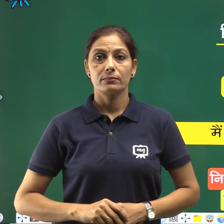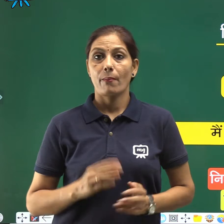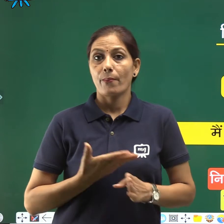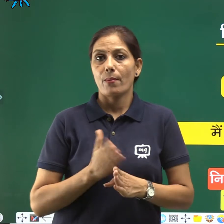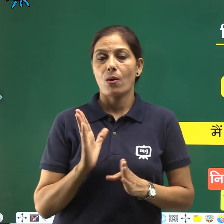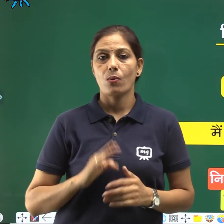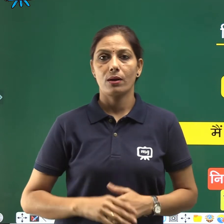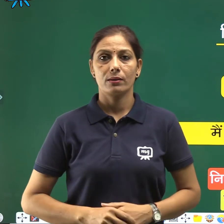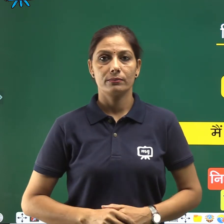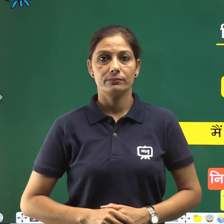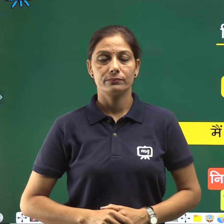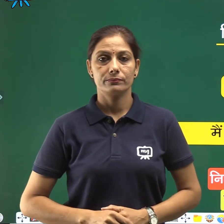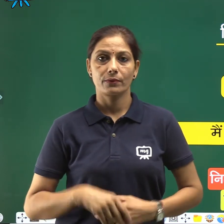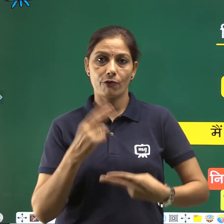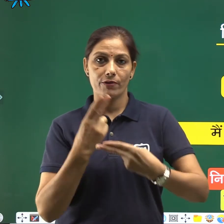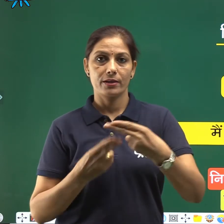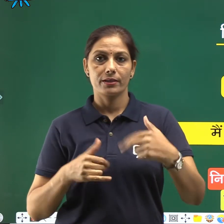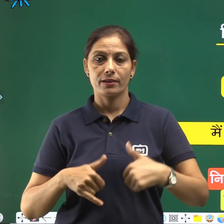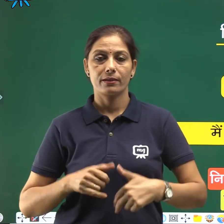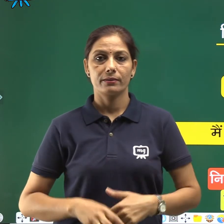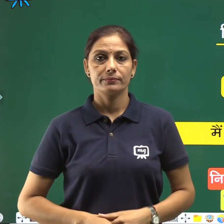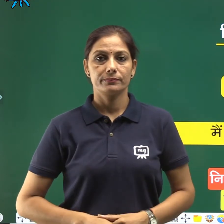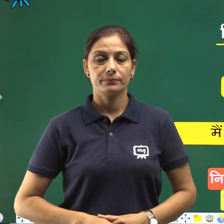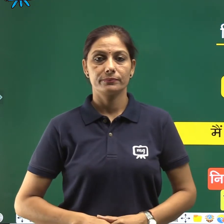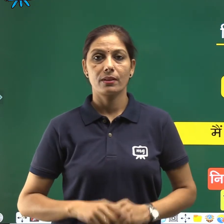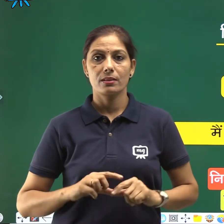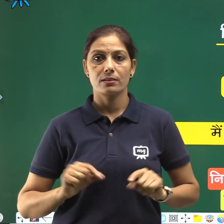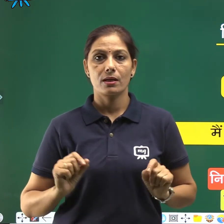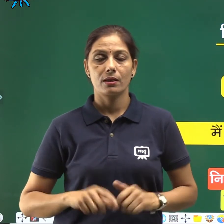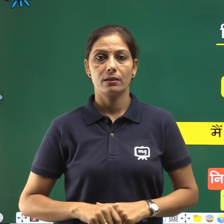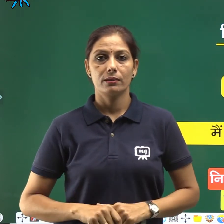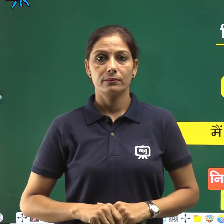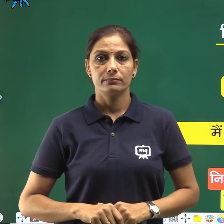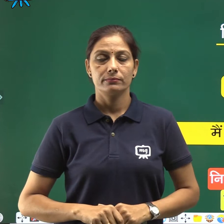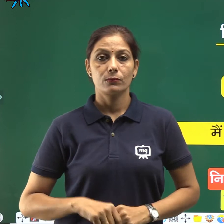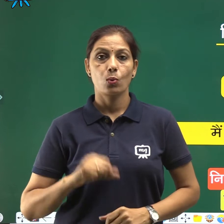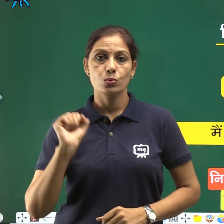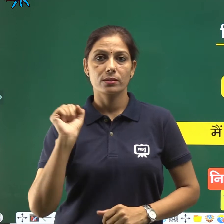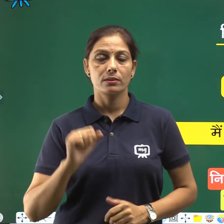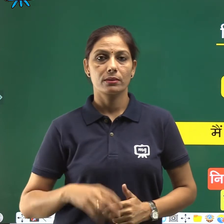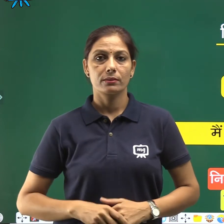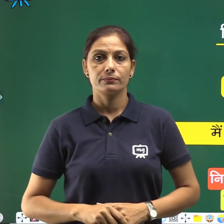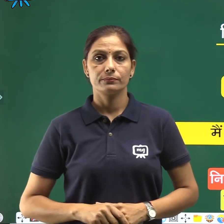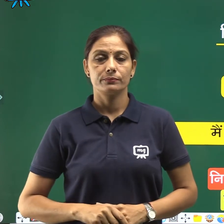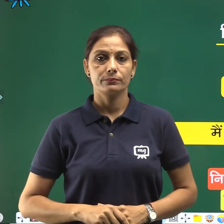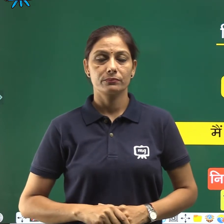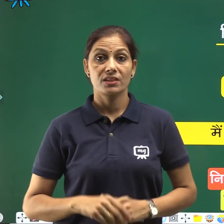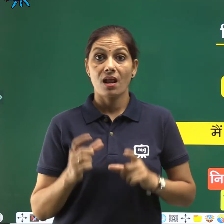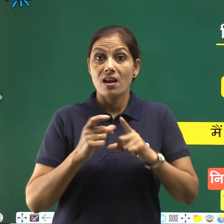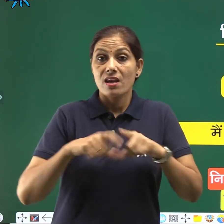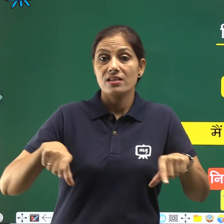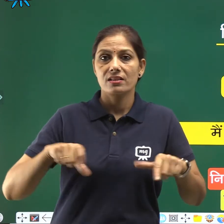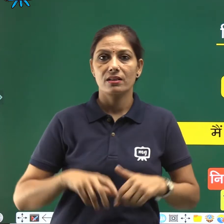प्रभाव का वर्णन किया तथा उसकी भयानकता